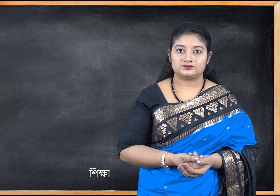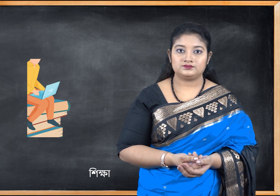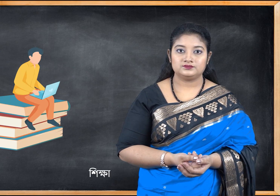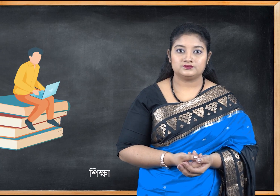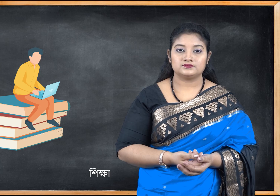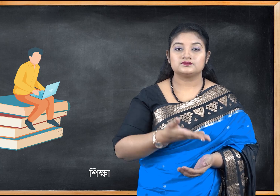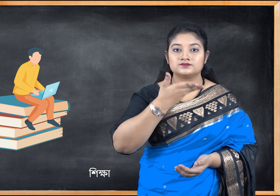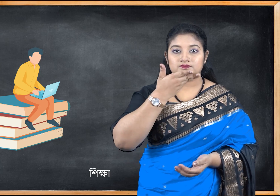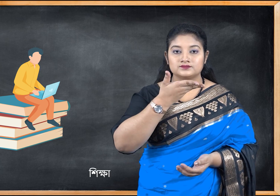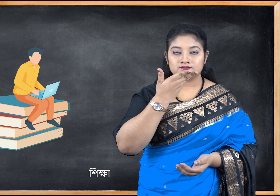শিক্ষা,